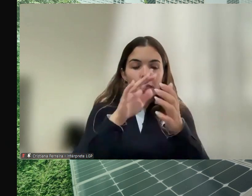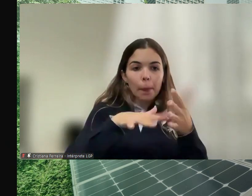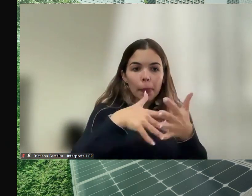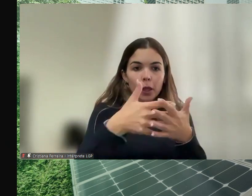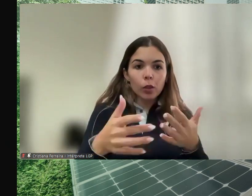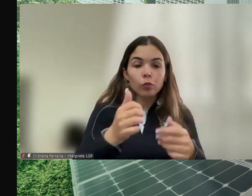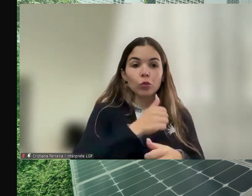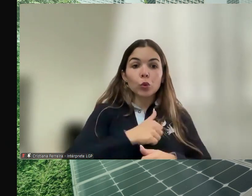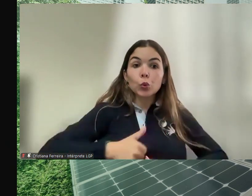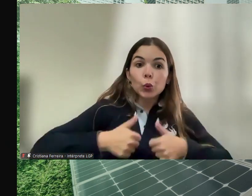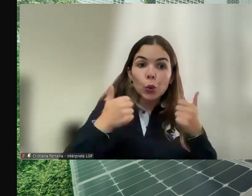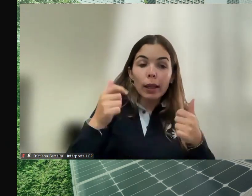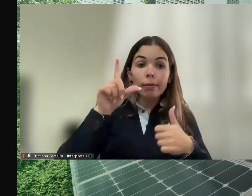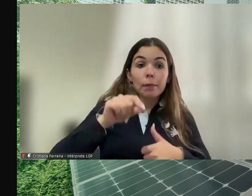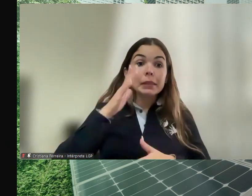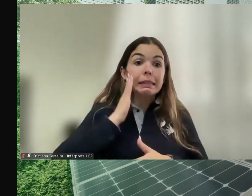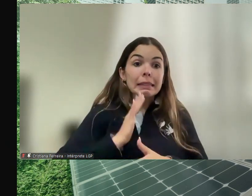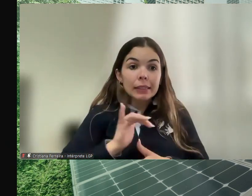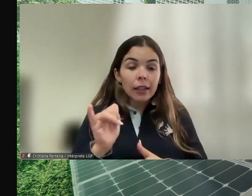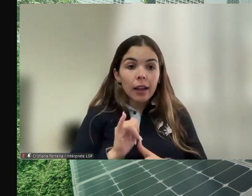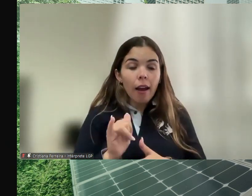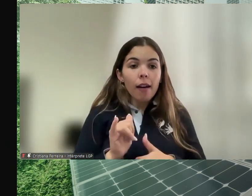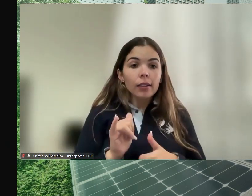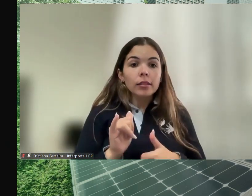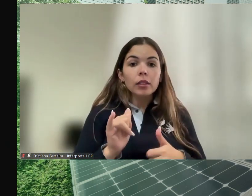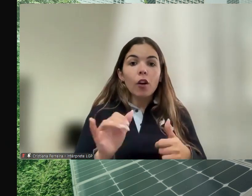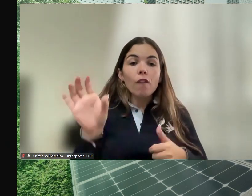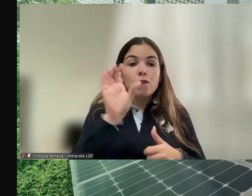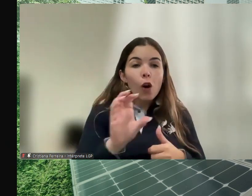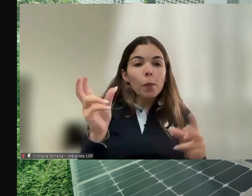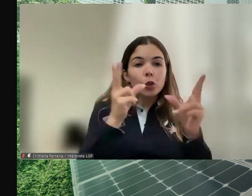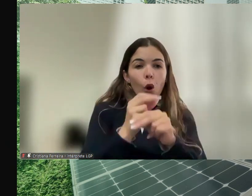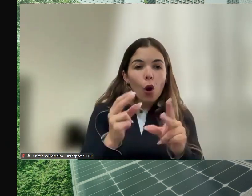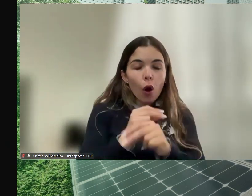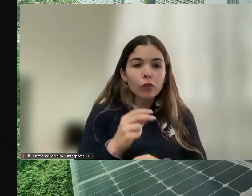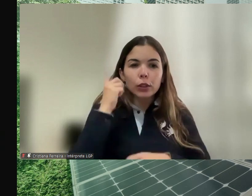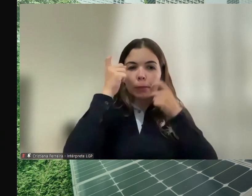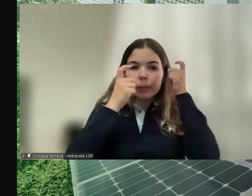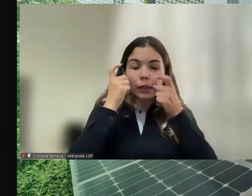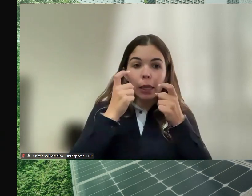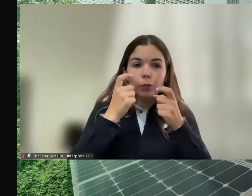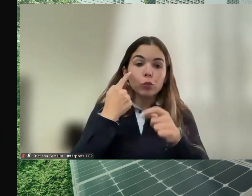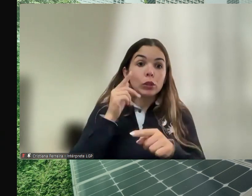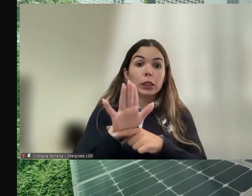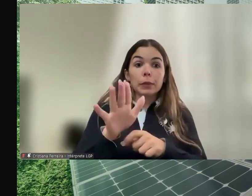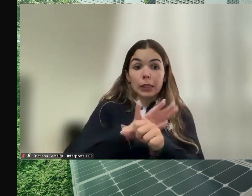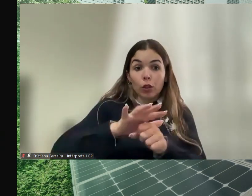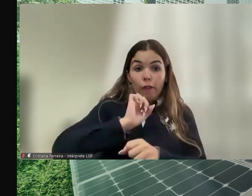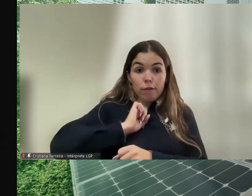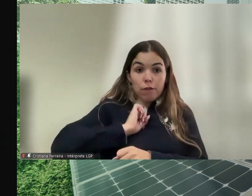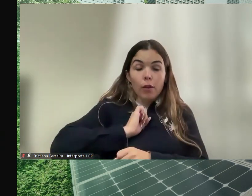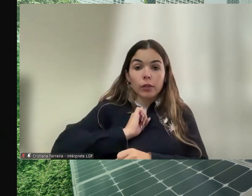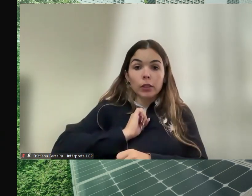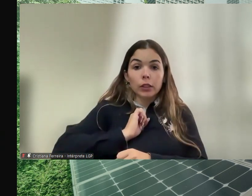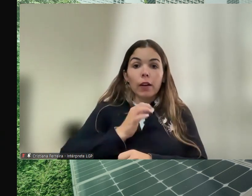e quando estamos a tentar implementar novas formas de pensar. No meu caso, eu estou seguramente agora a falar de questões